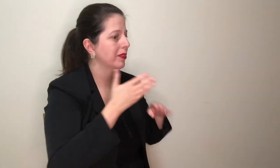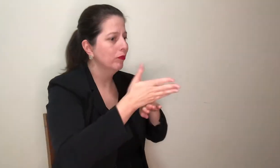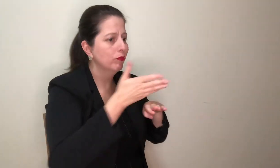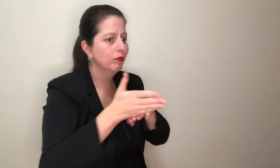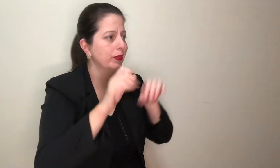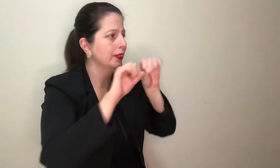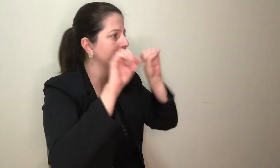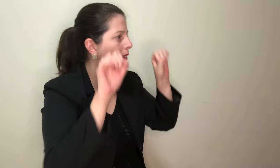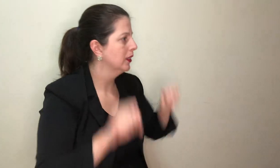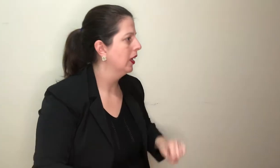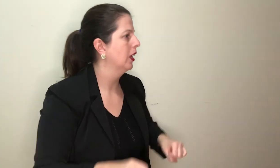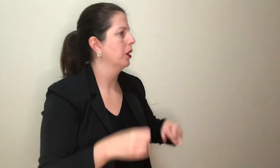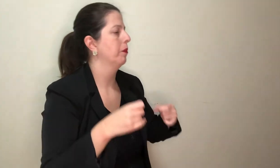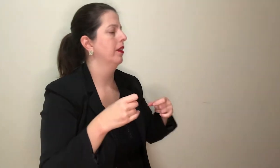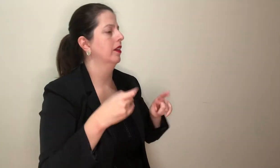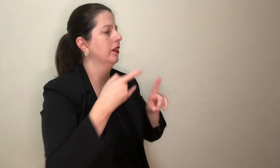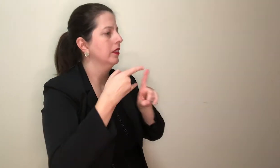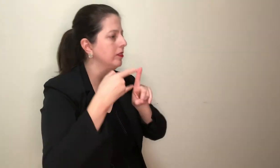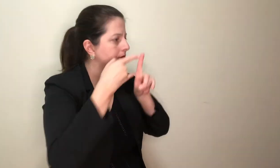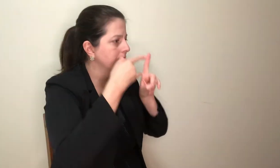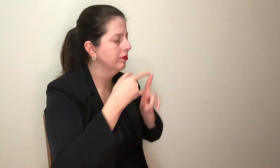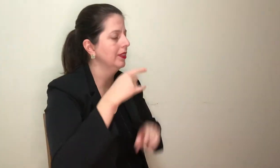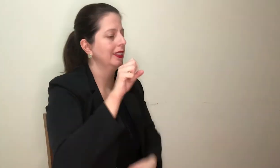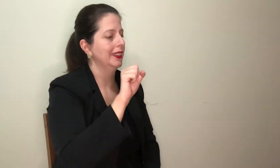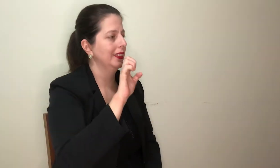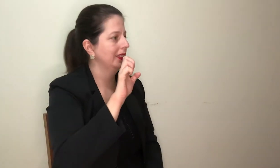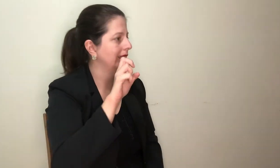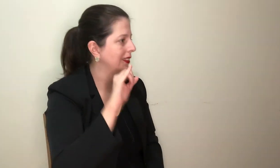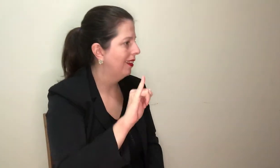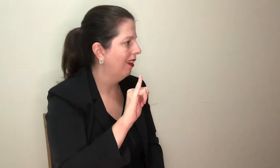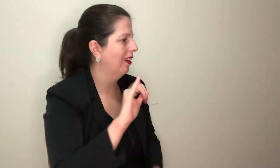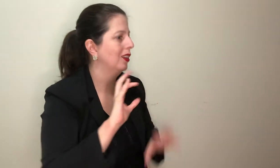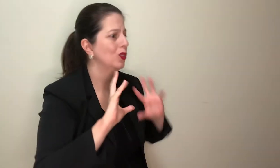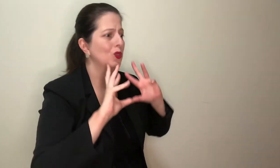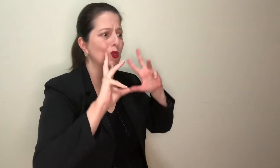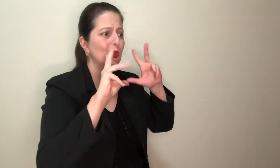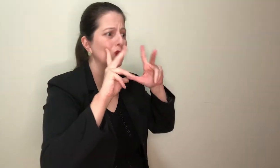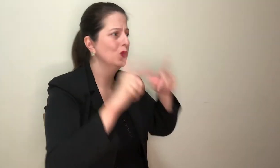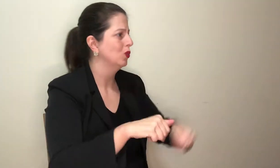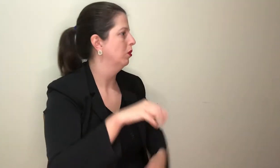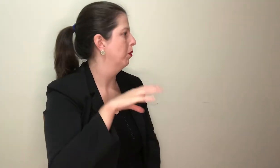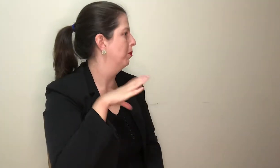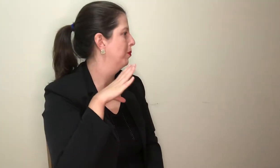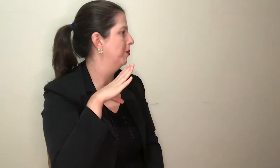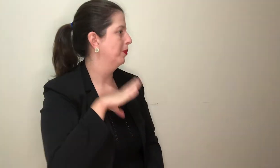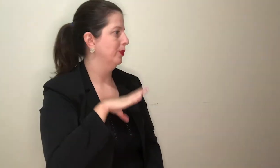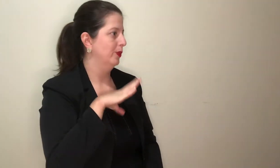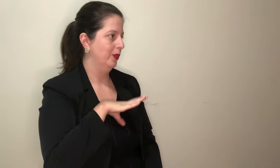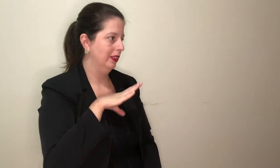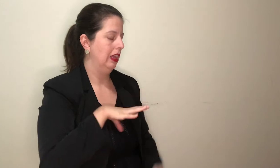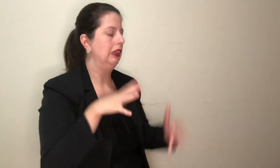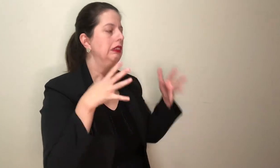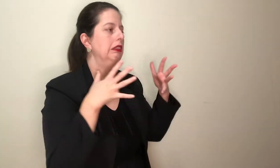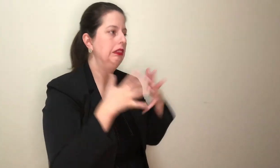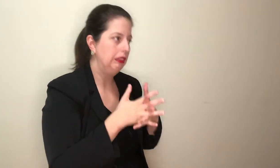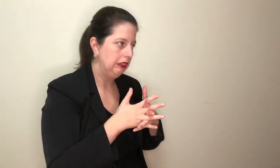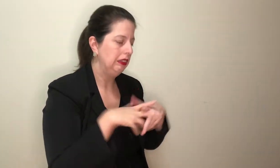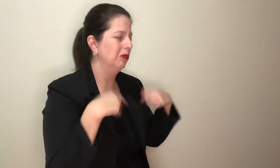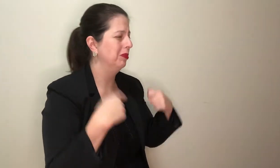projetos, eles também precisam ser feitos em português. Quando eles vão fazer avaliação de banca